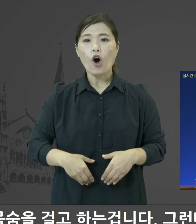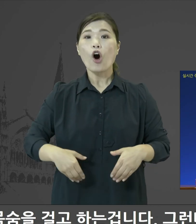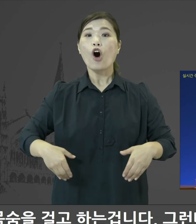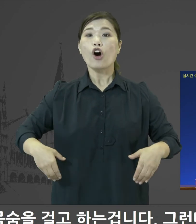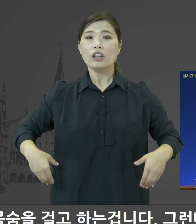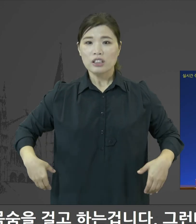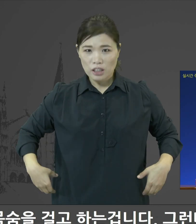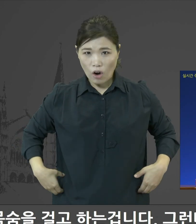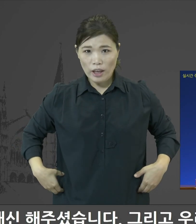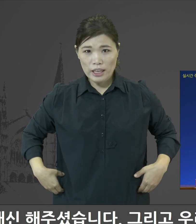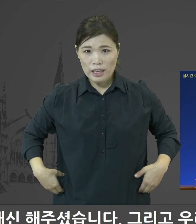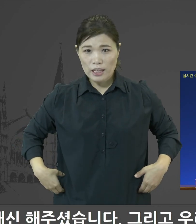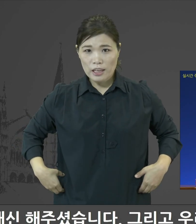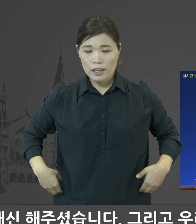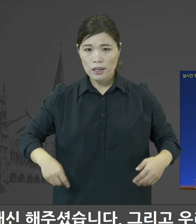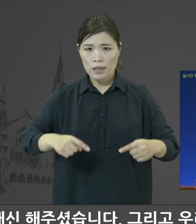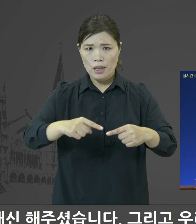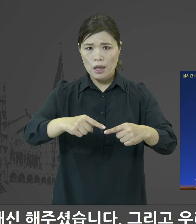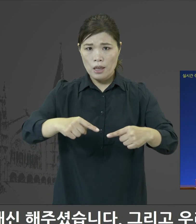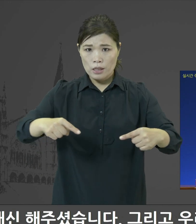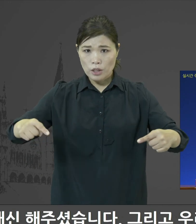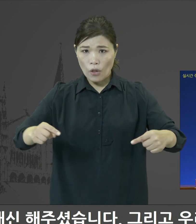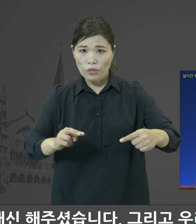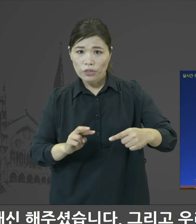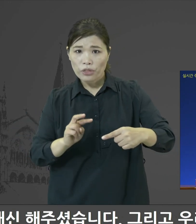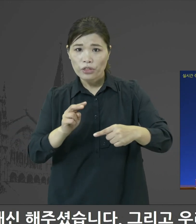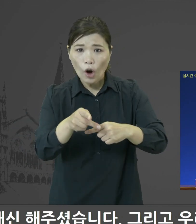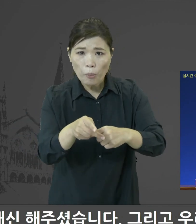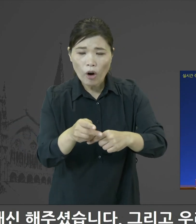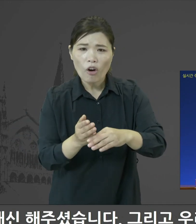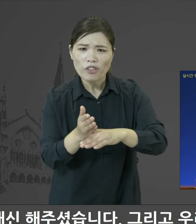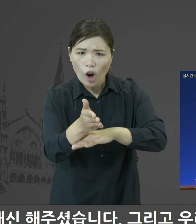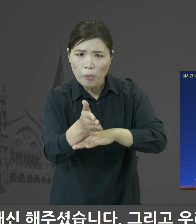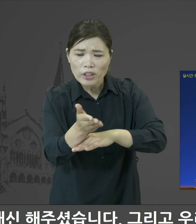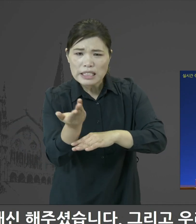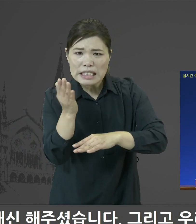넘은 너희를 감싸주고 받아준 것처럼 너희도